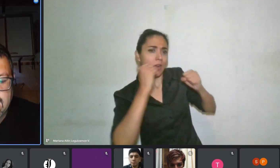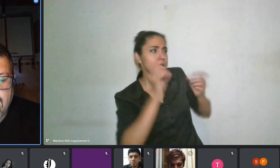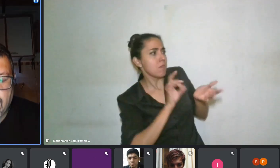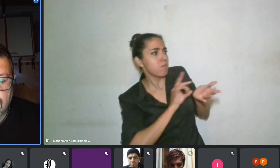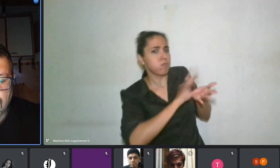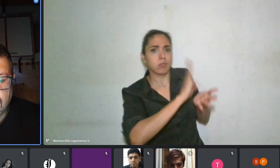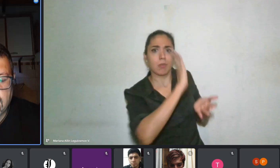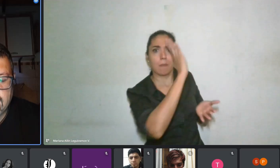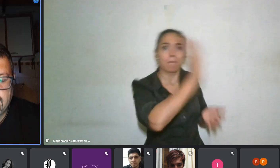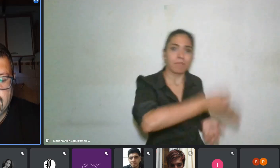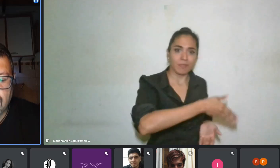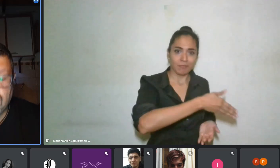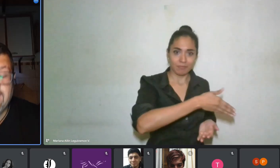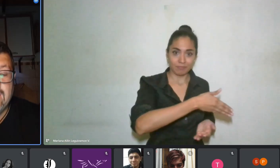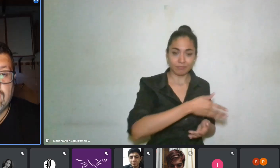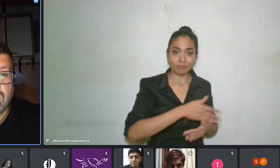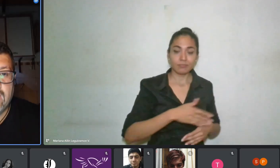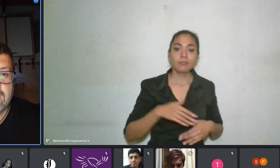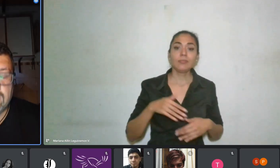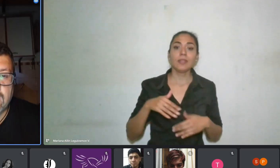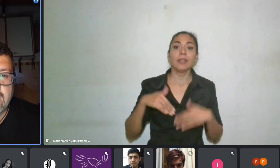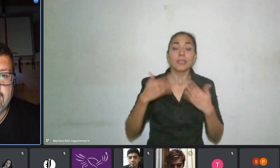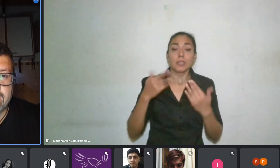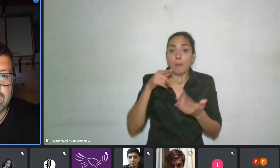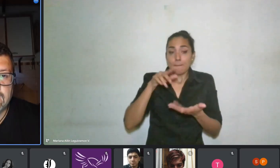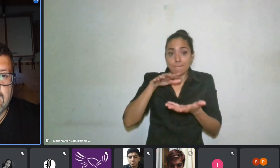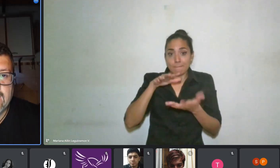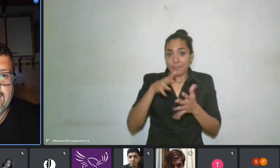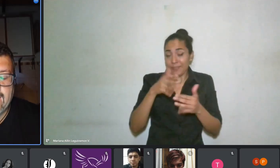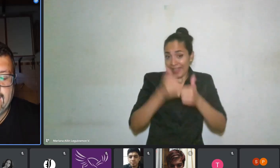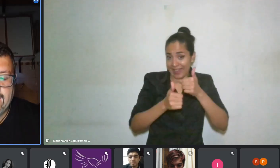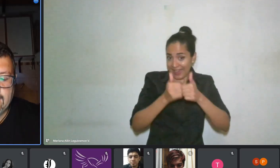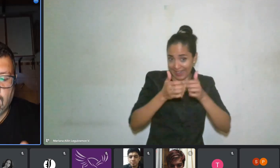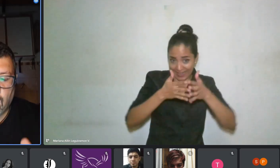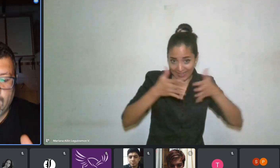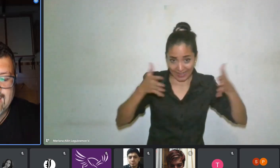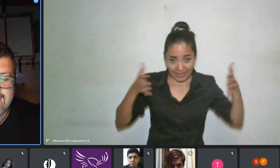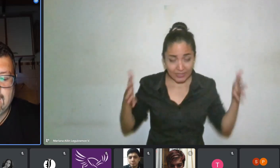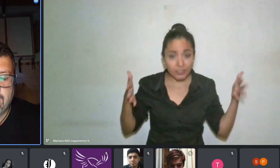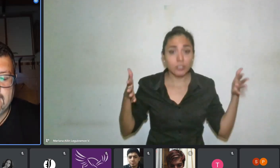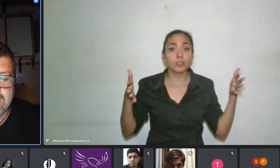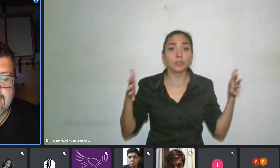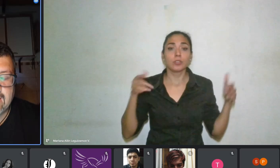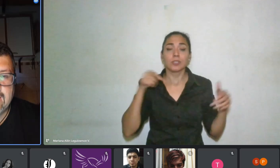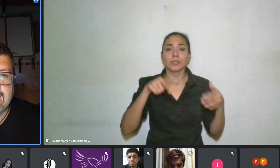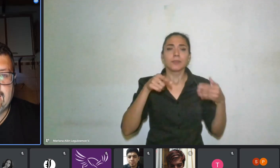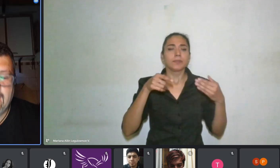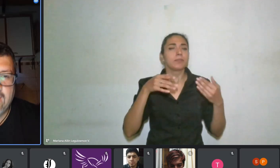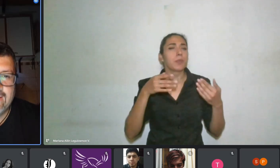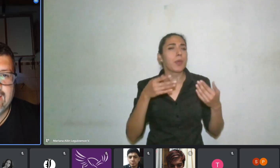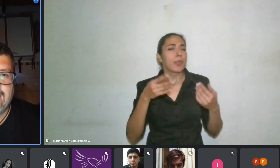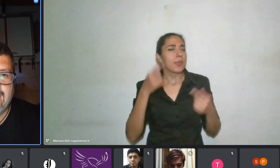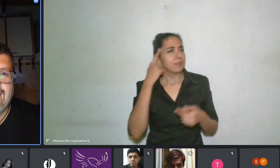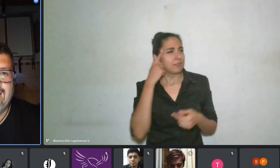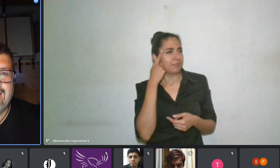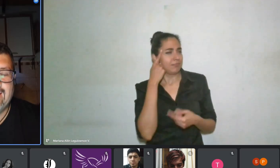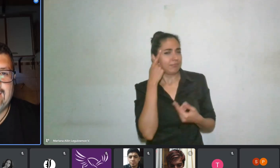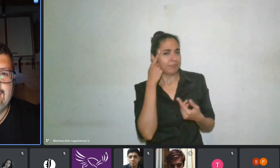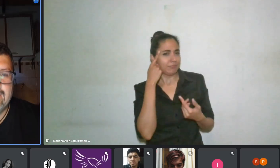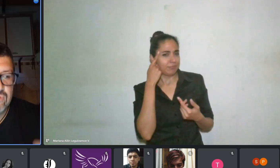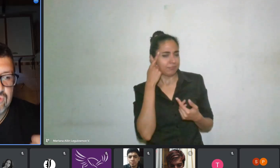Es, digamos, es un hito en la historia el comenzar a pensar de que realmente